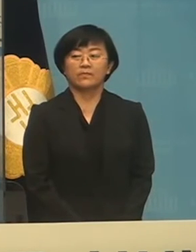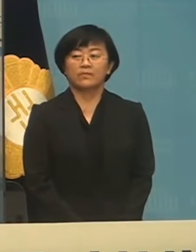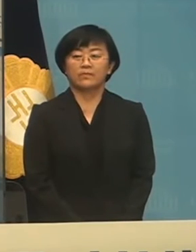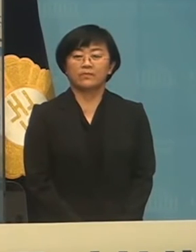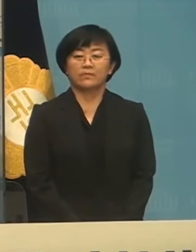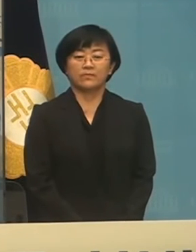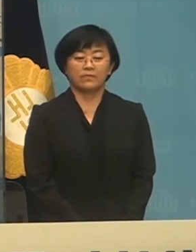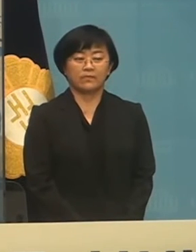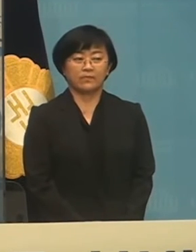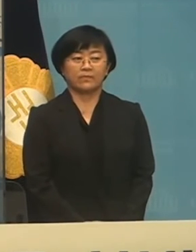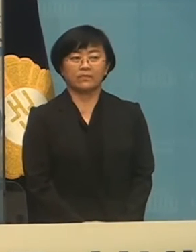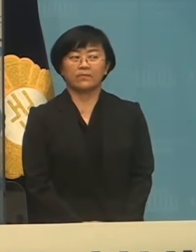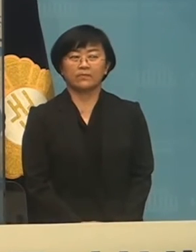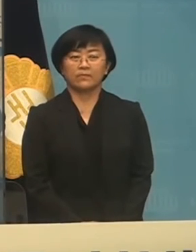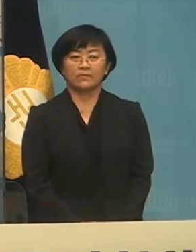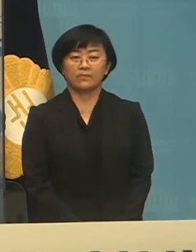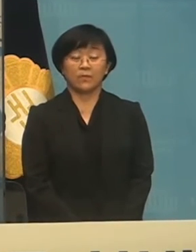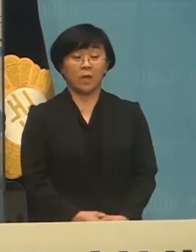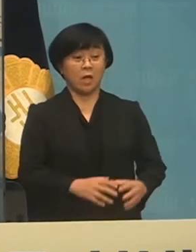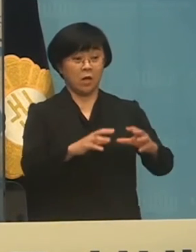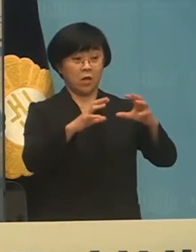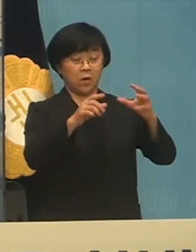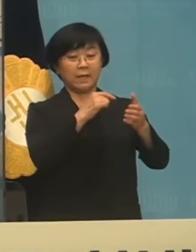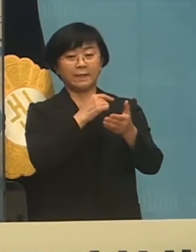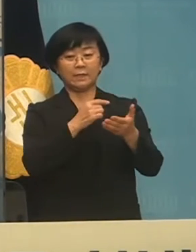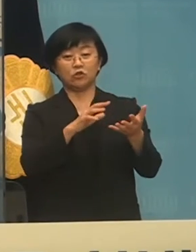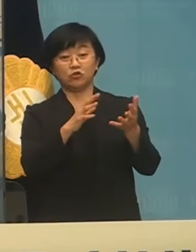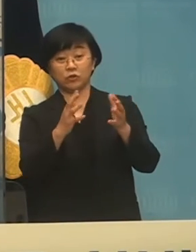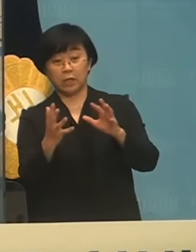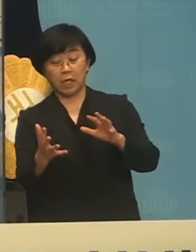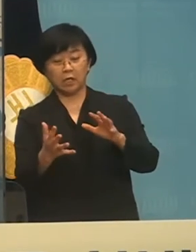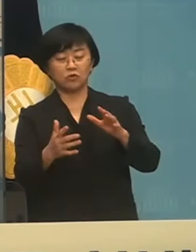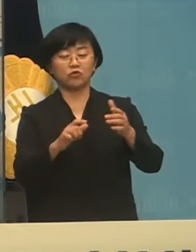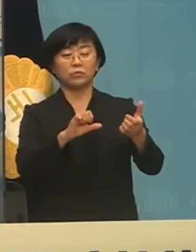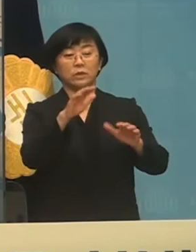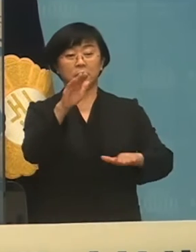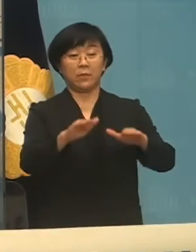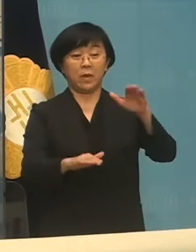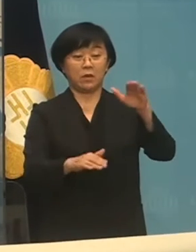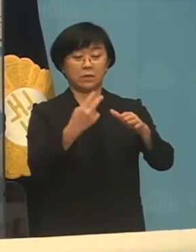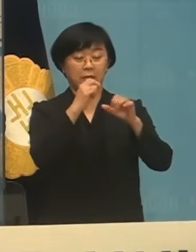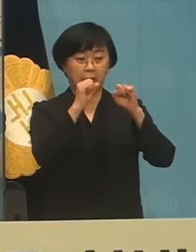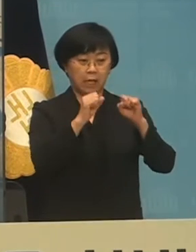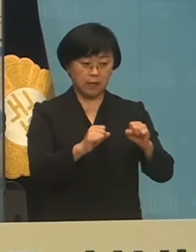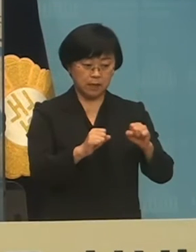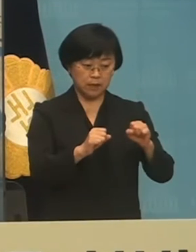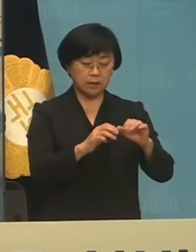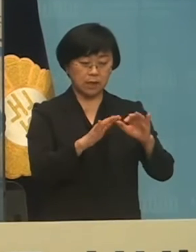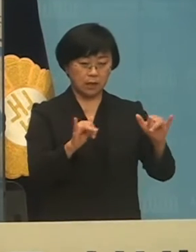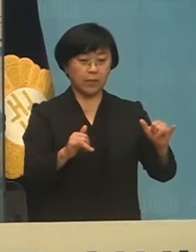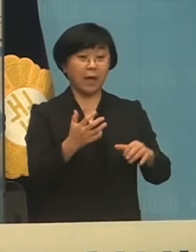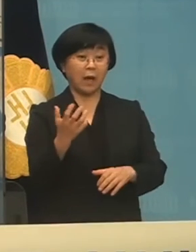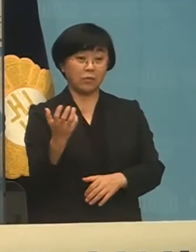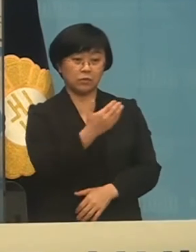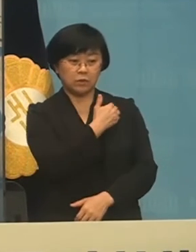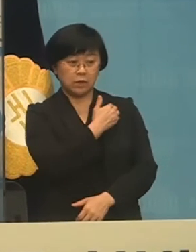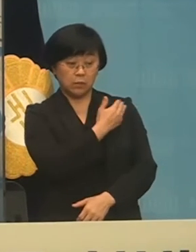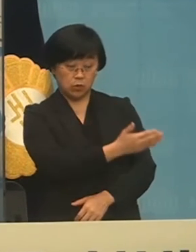기자회견은 국가는 희생자들의 죽임을 차별하고 생존자 아픔을 예면하고